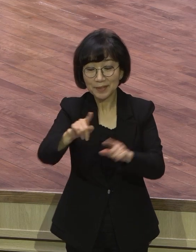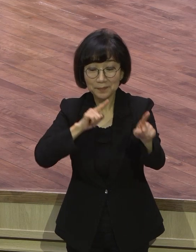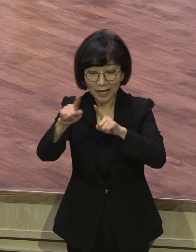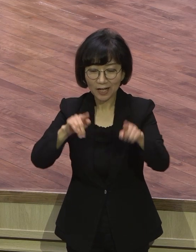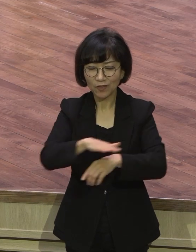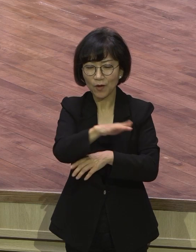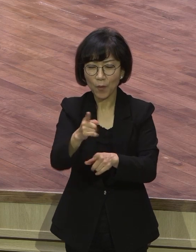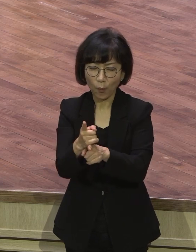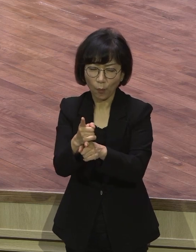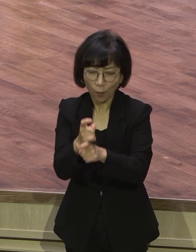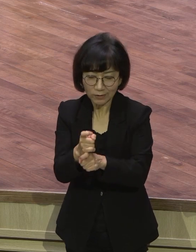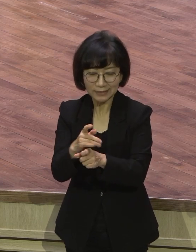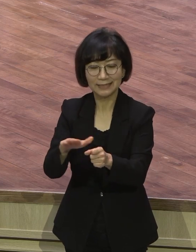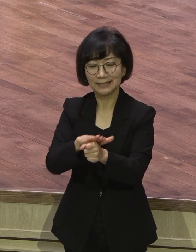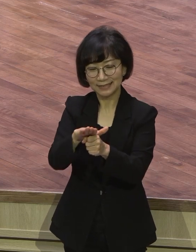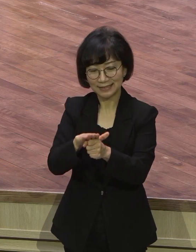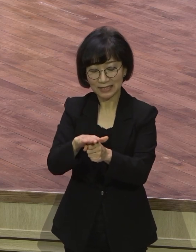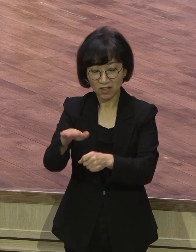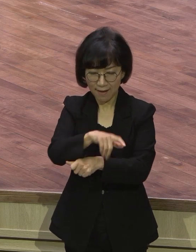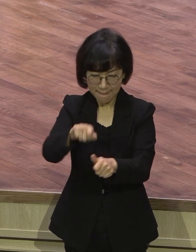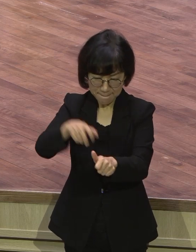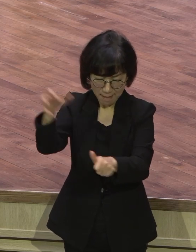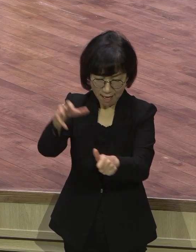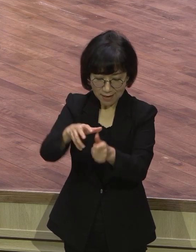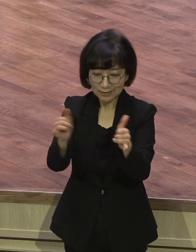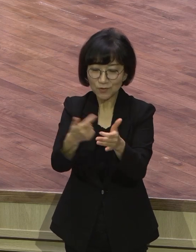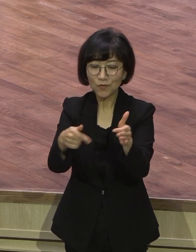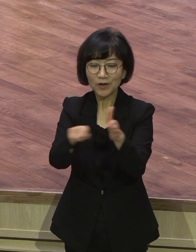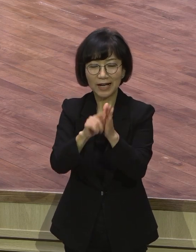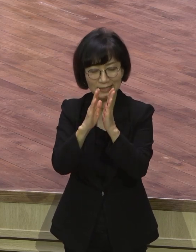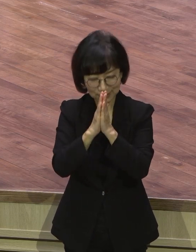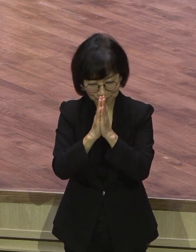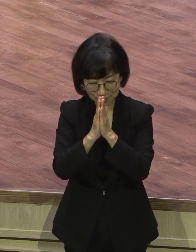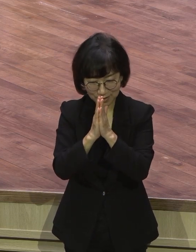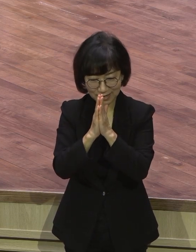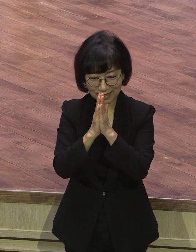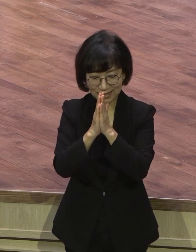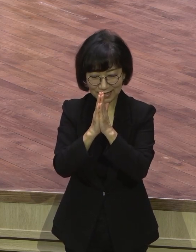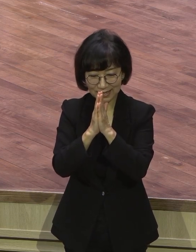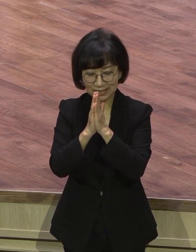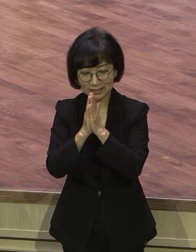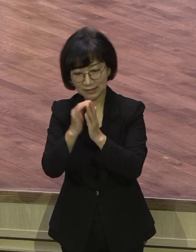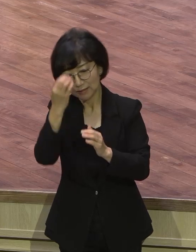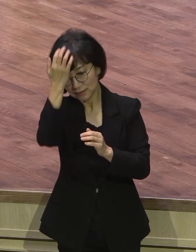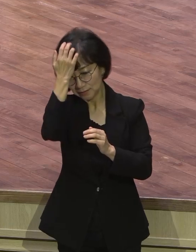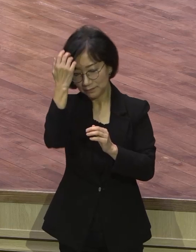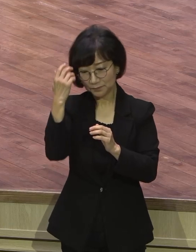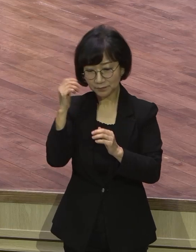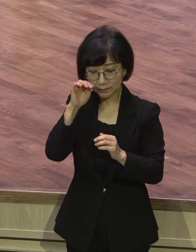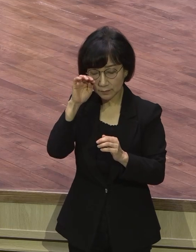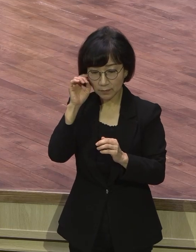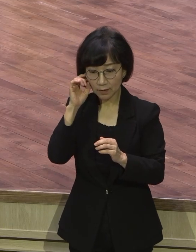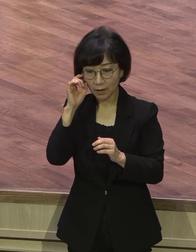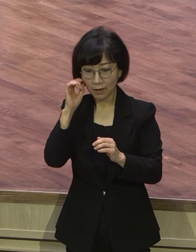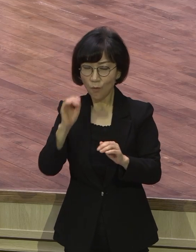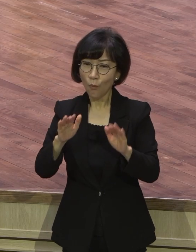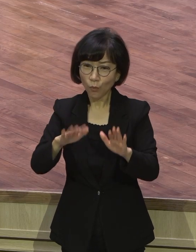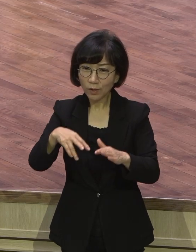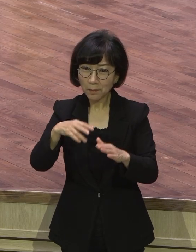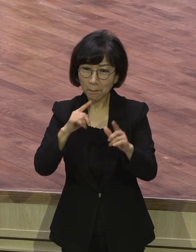너의 원수를 사랑하며 너희를 박해하는 자를 위하여 기도하라. 이 말씀도